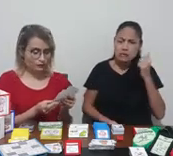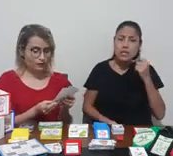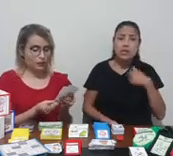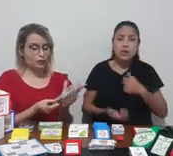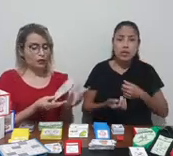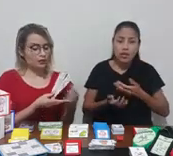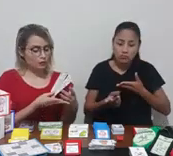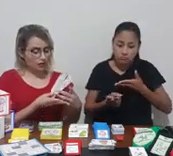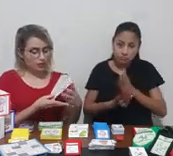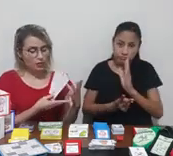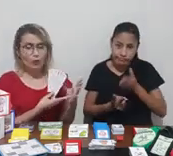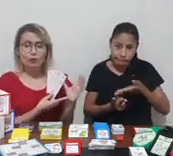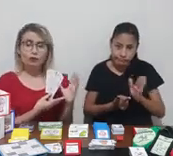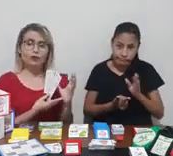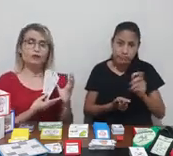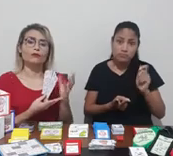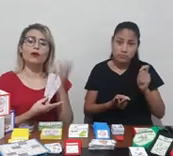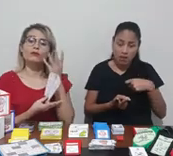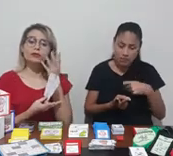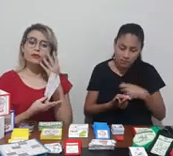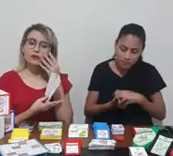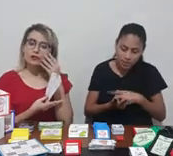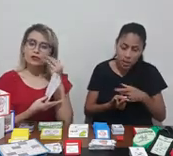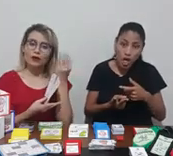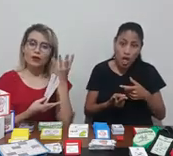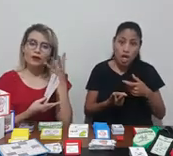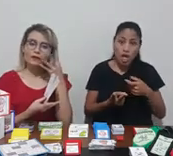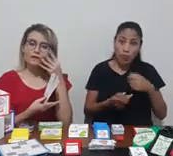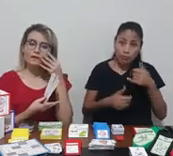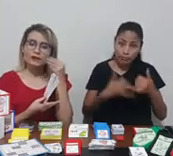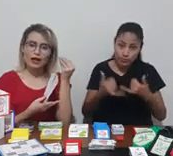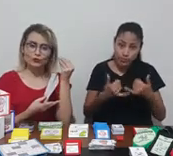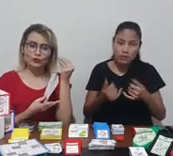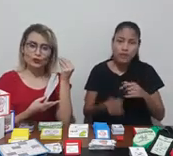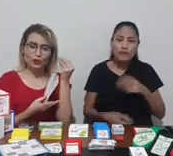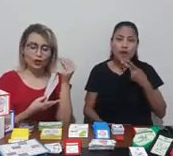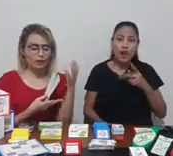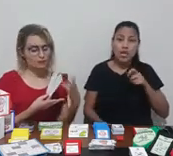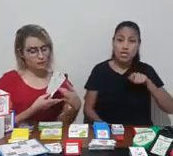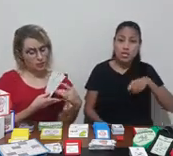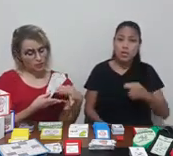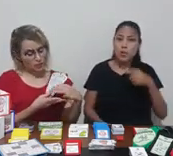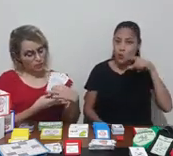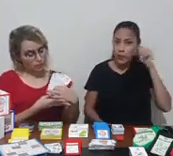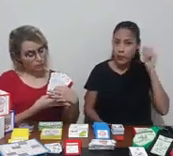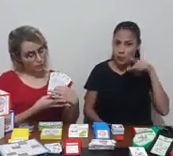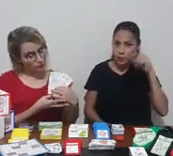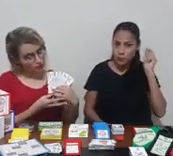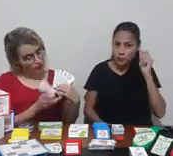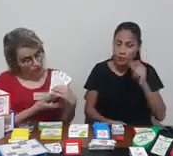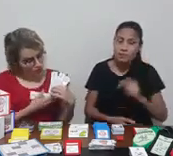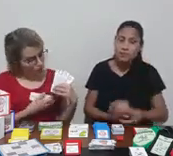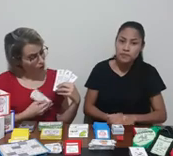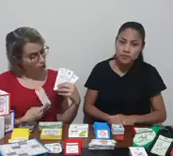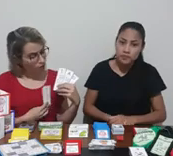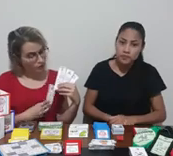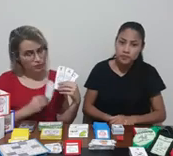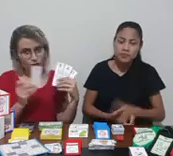certo? Então, ele brincou comigo. Eu disse que o sinal era gato, ok? Então,